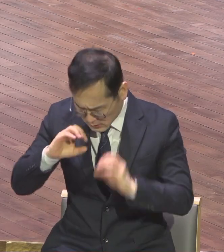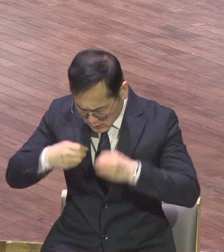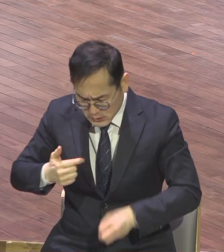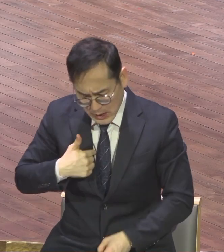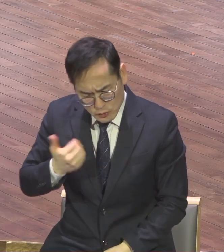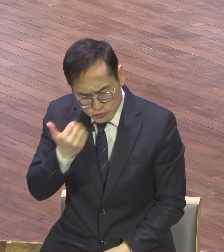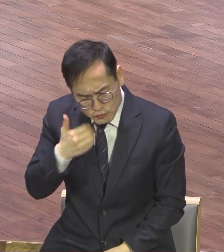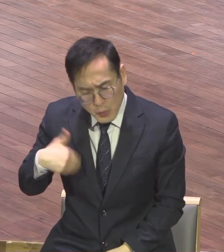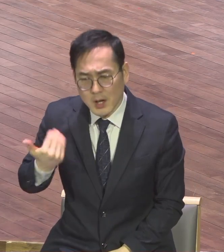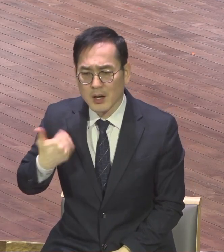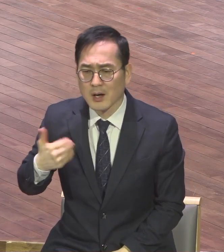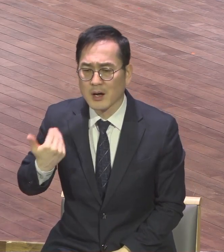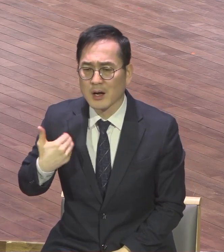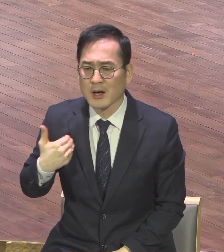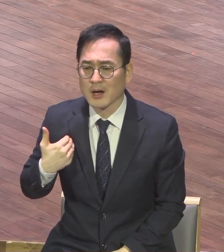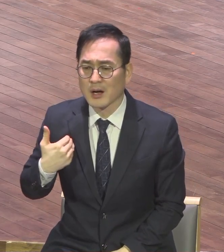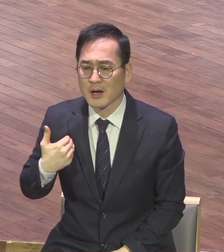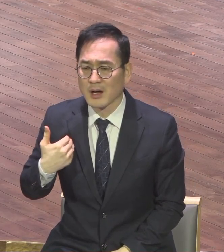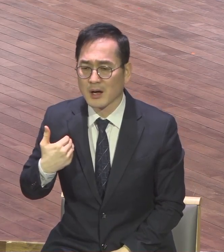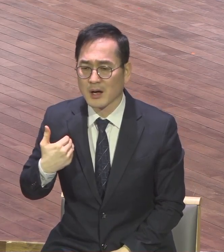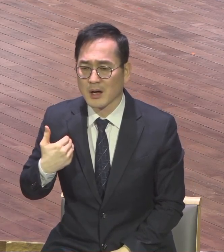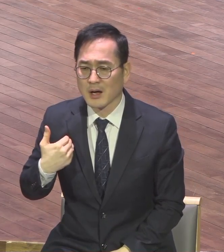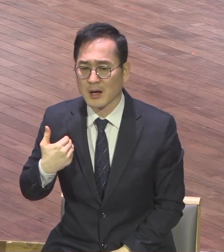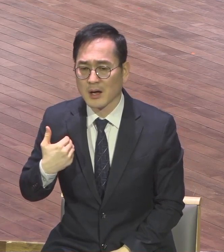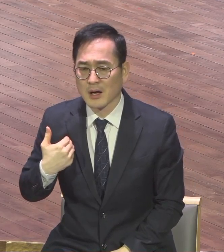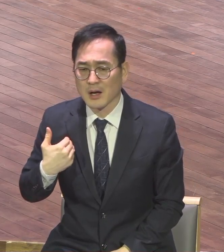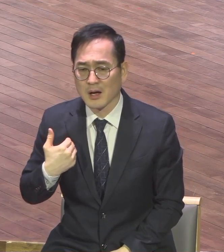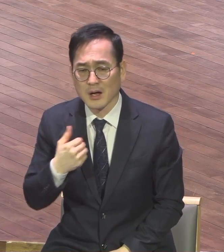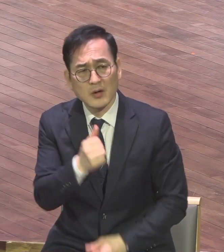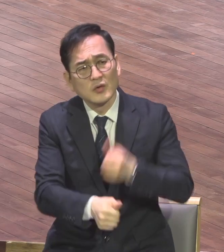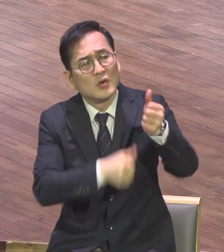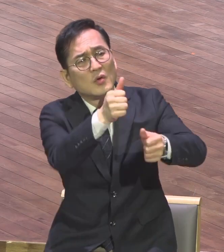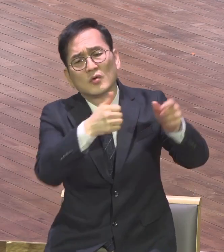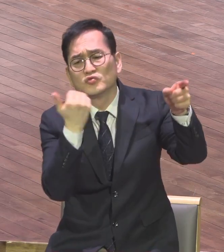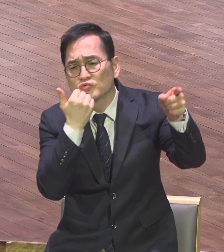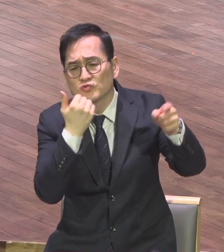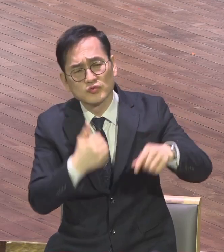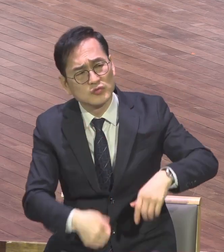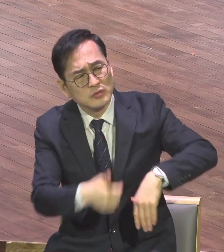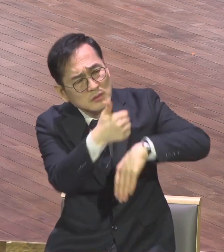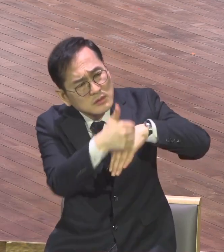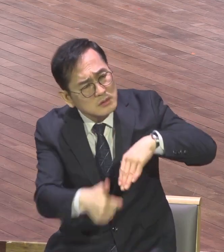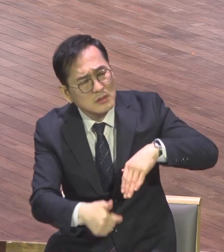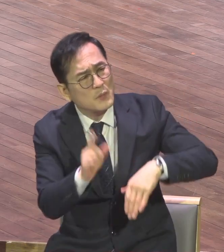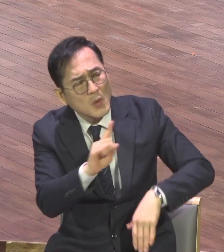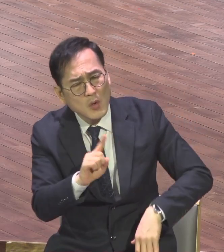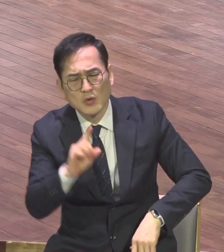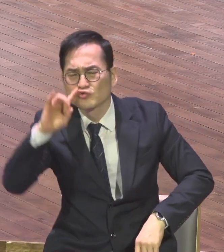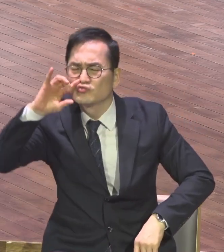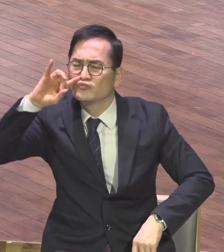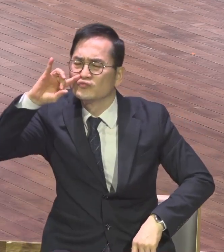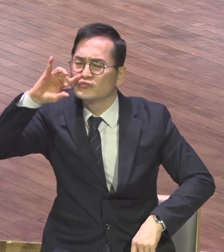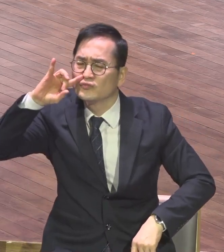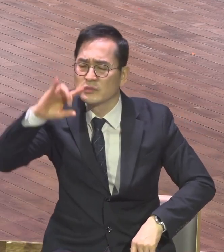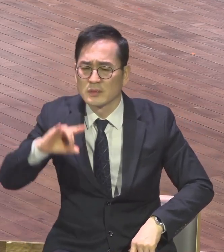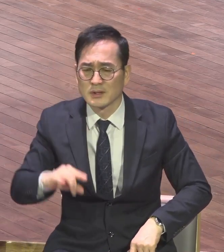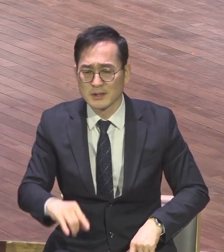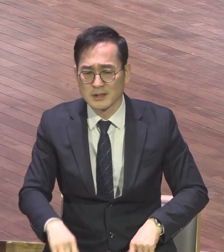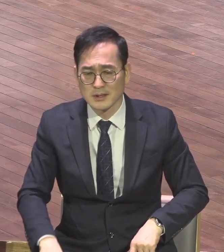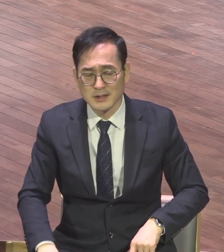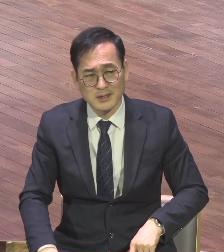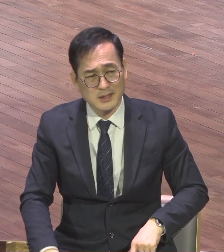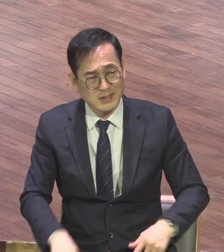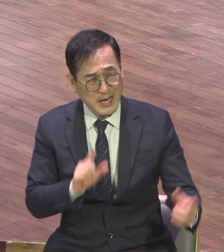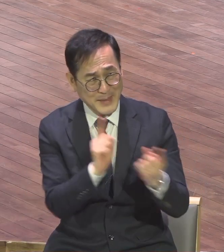좋아하는지, 나의 가족력은 뭔지, 의사니까 나는 왜 이런지. 버림받아도 좋고 또 상처받아도 좋으니까 만나고